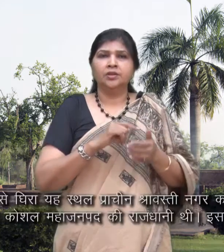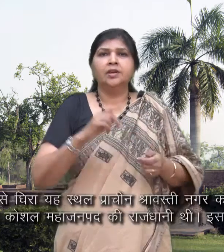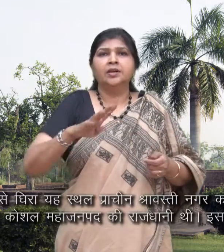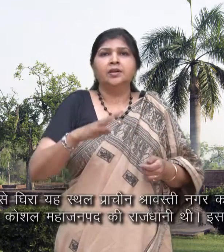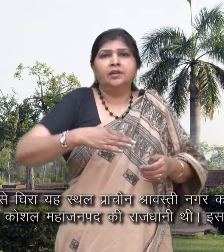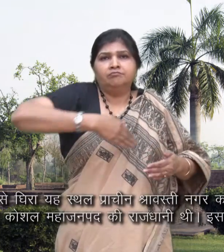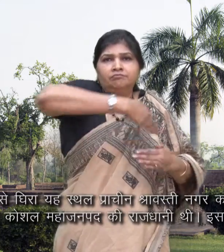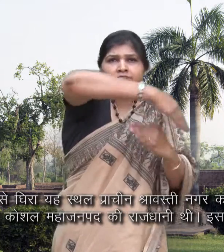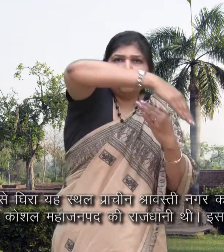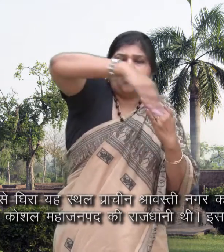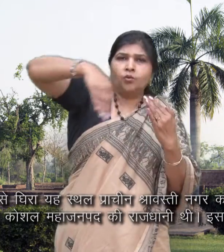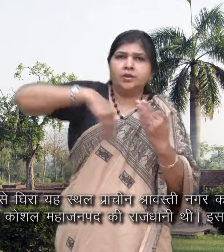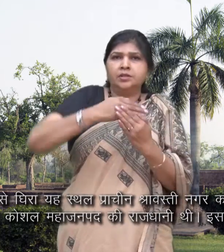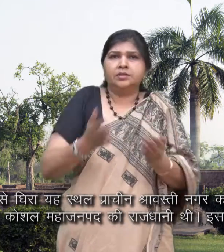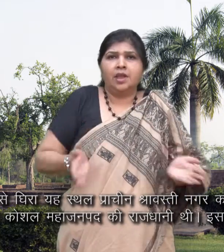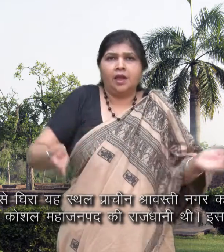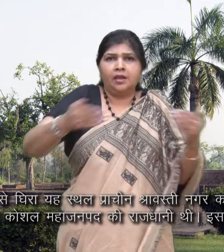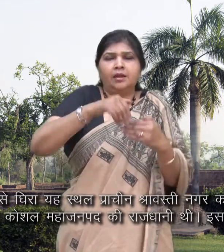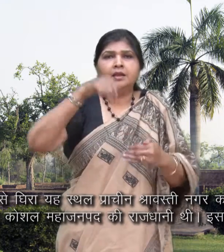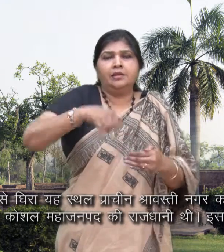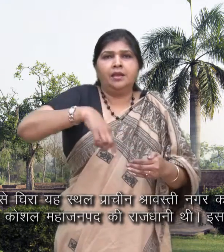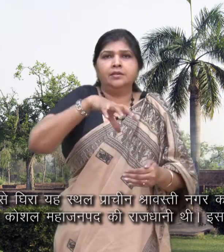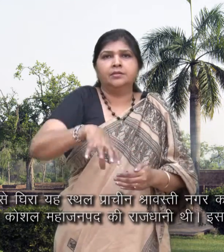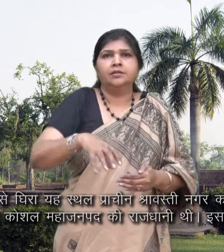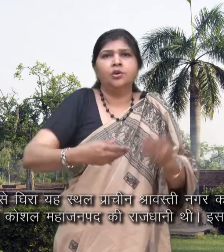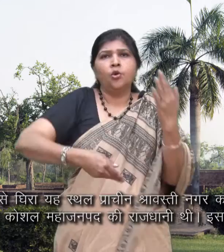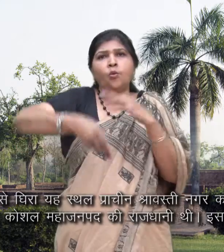चार दीवारी से घिरा यह स्थल प्राचीन श्रावस्ती नगर